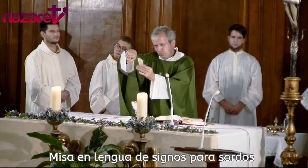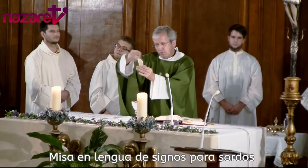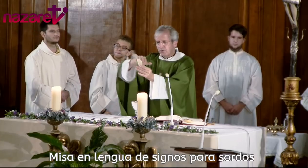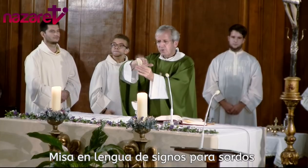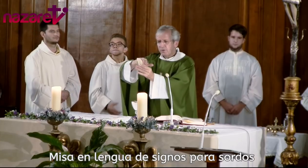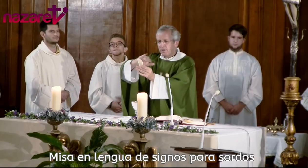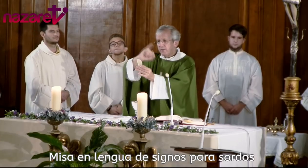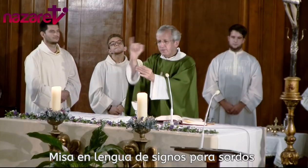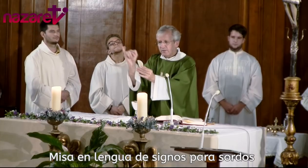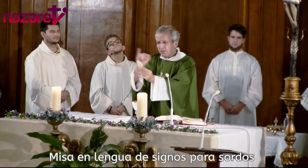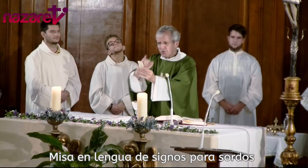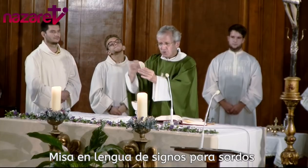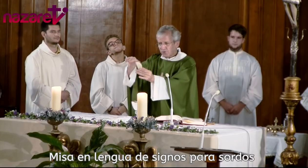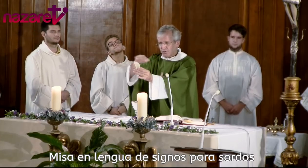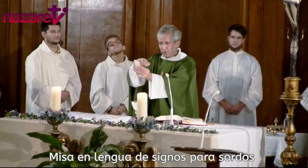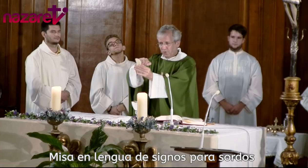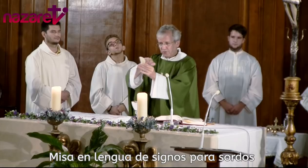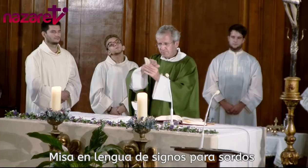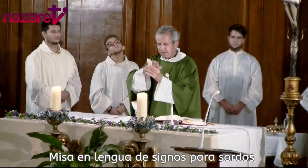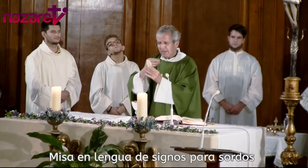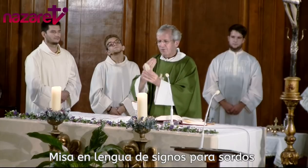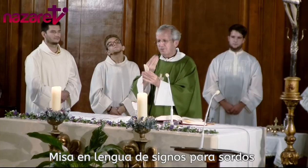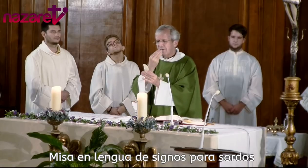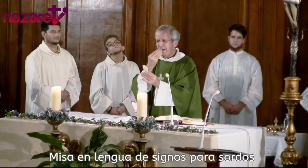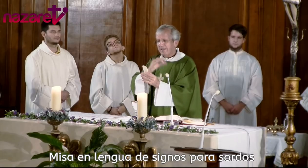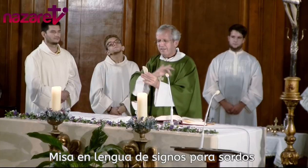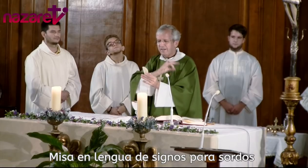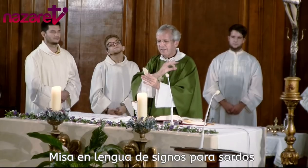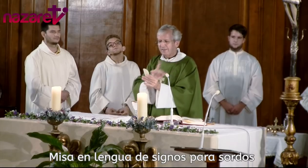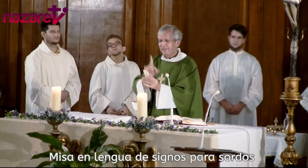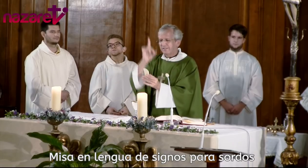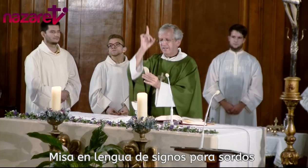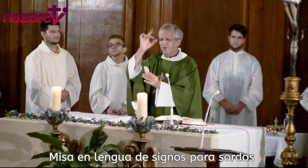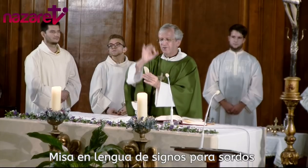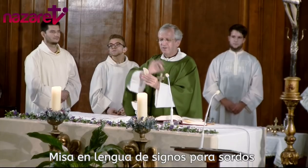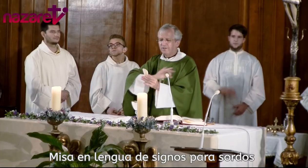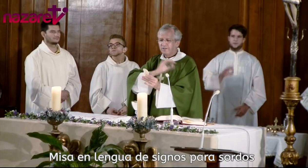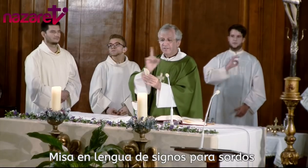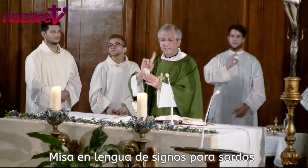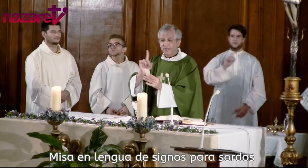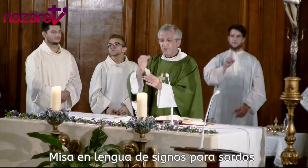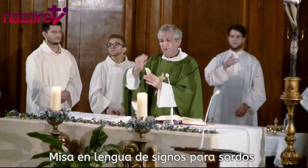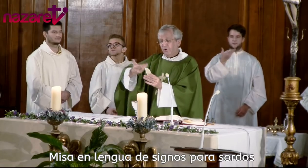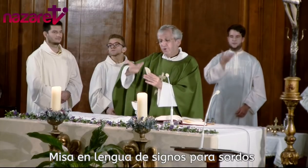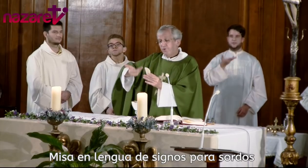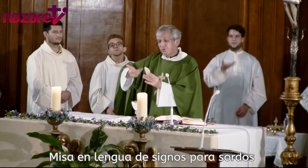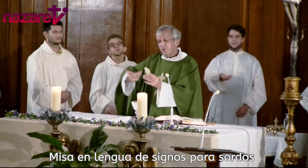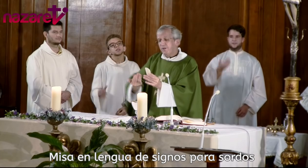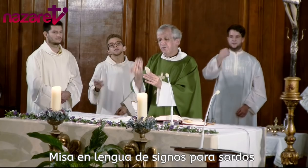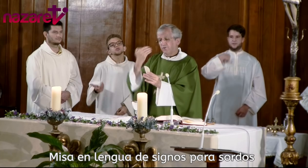mundo. Dichosos los invitados a la cena del Señor. Señor, no soy digno